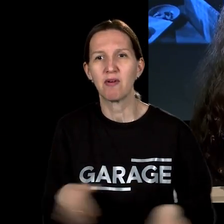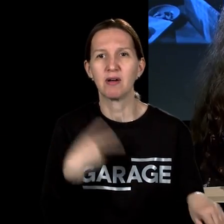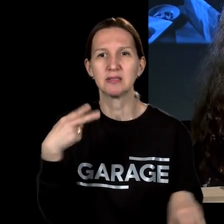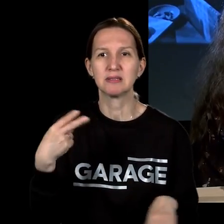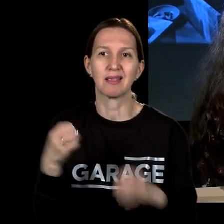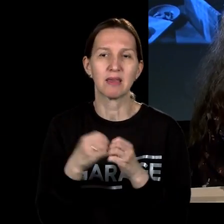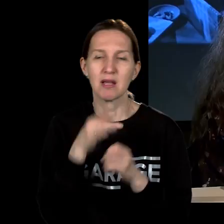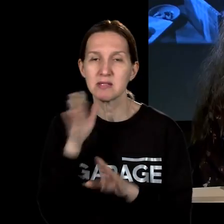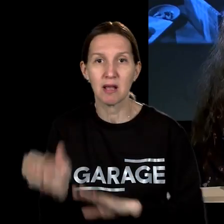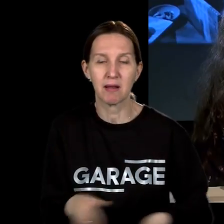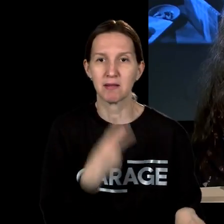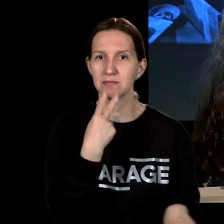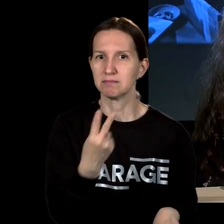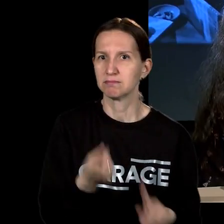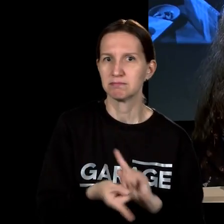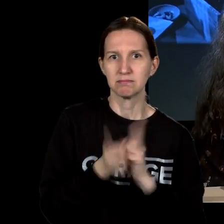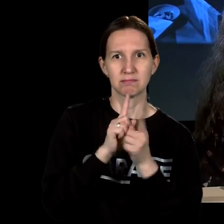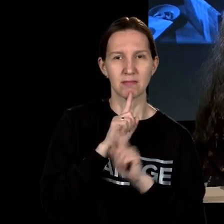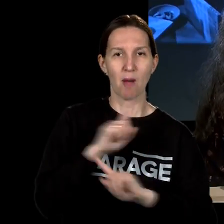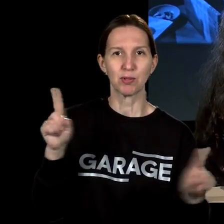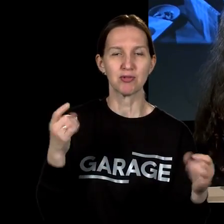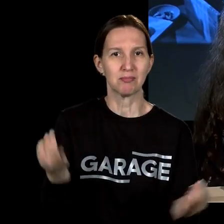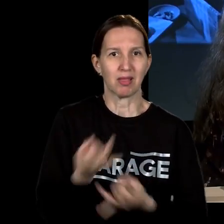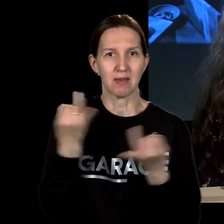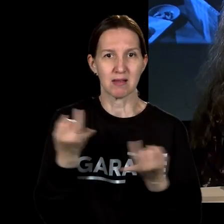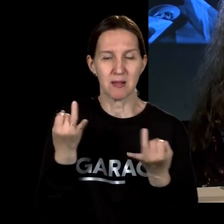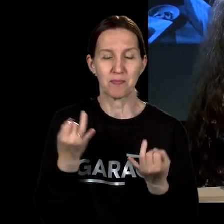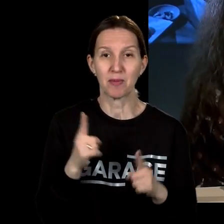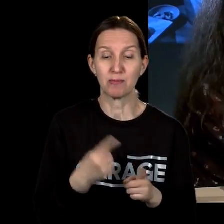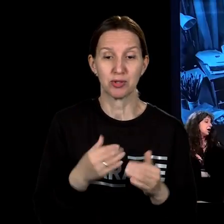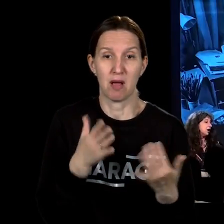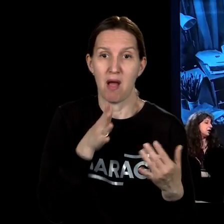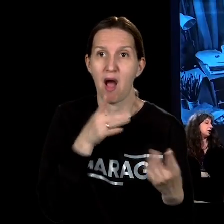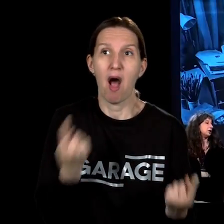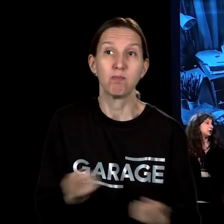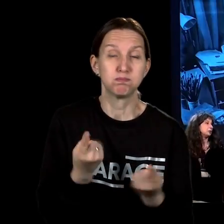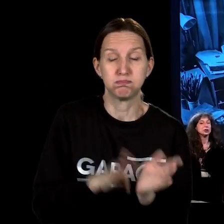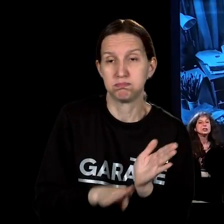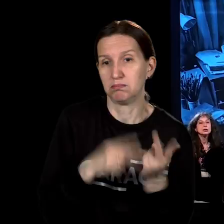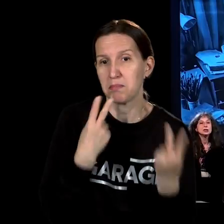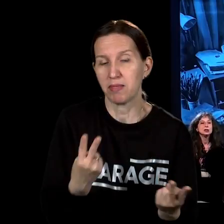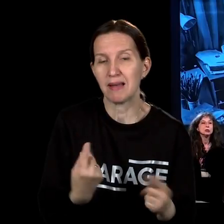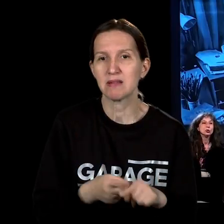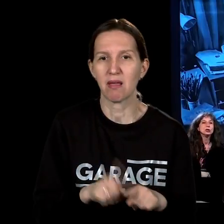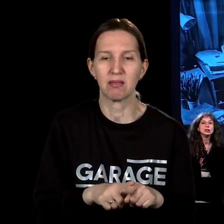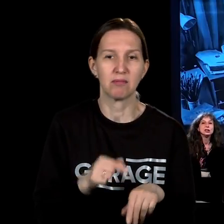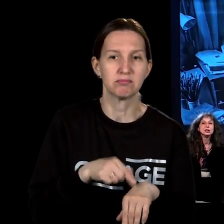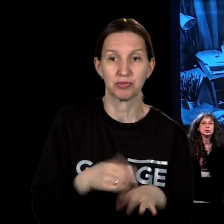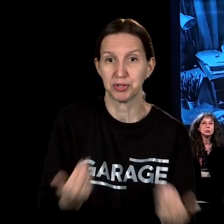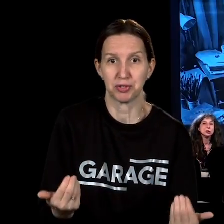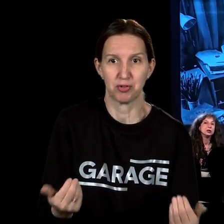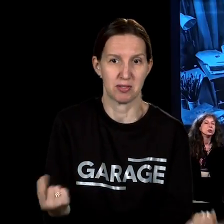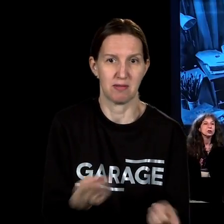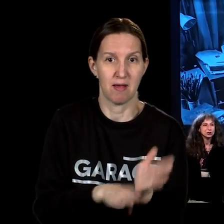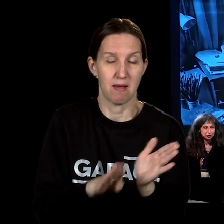вдруг оказывается очень интересным, странным и необычным, потому что банальность, опять-таки, как и представление о прогрессивности, модности –